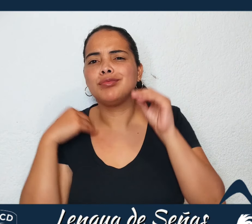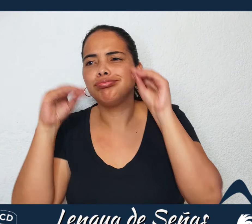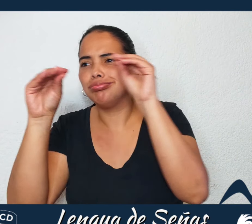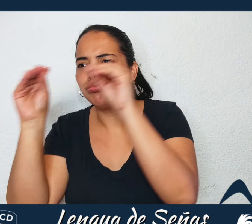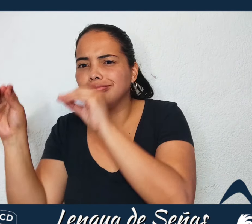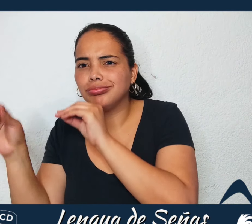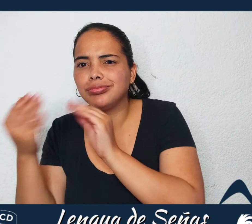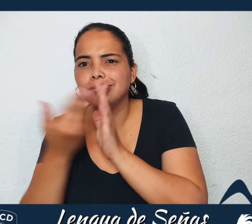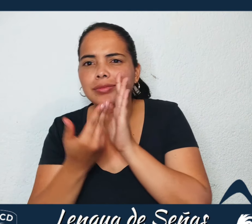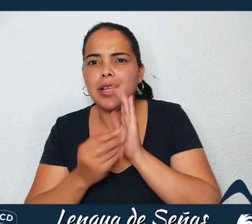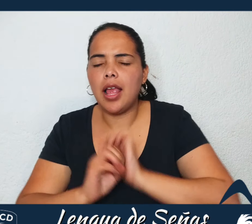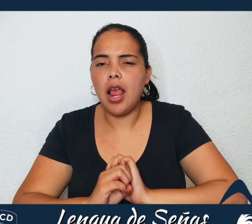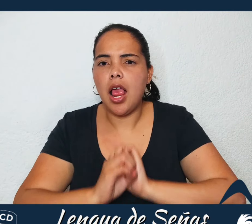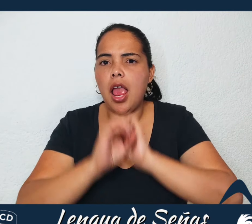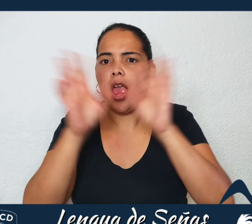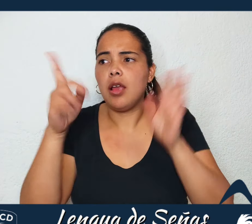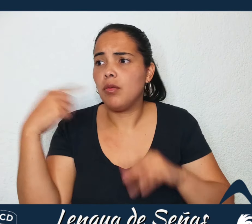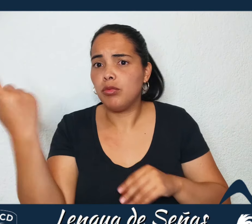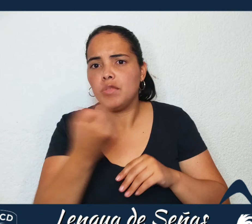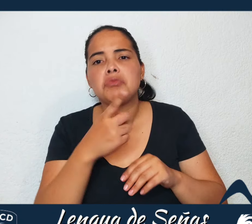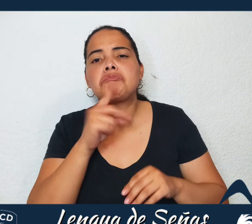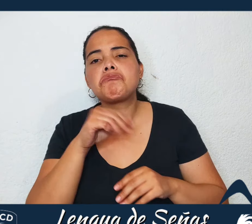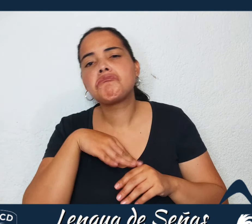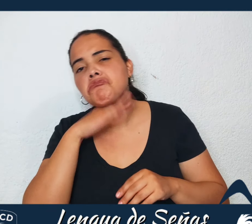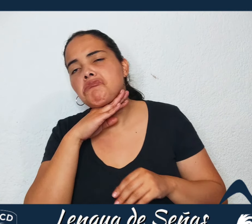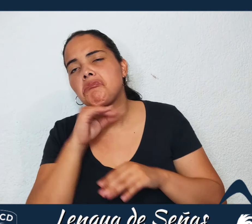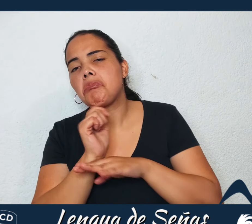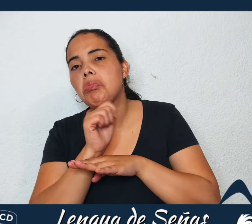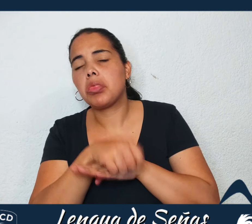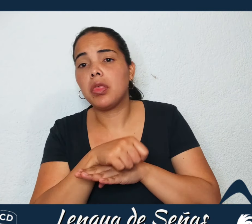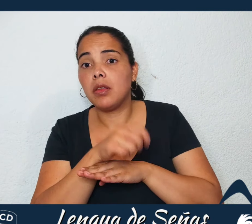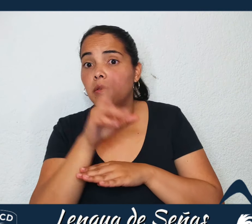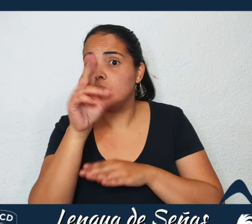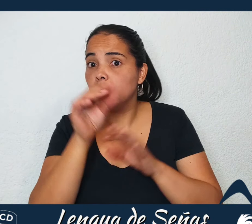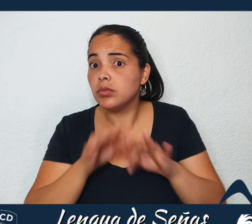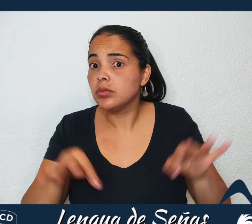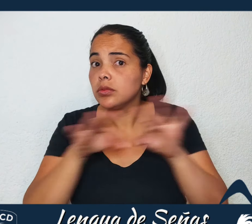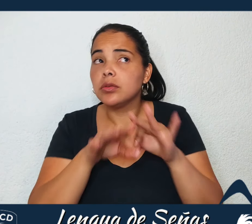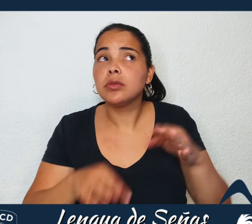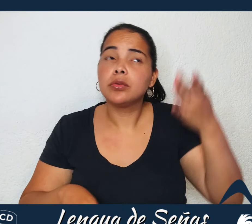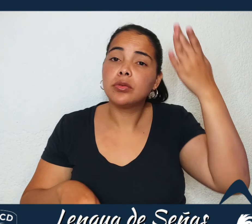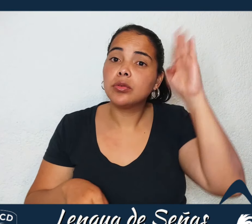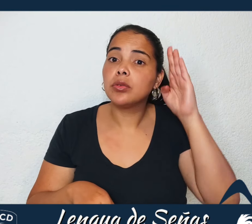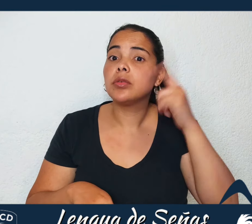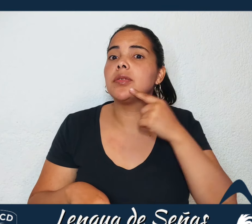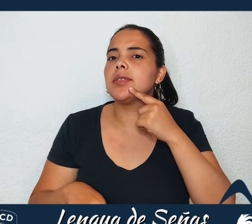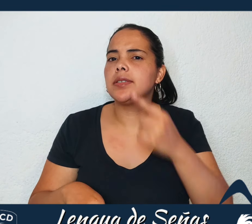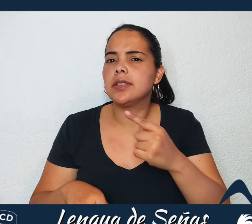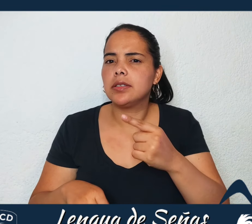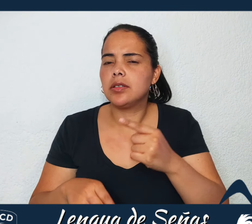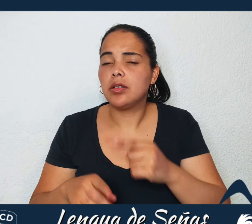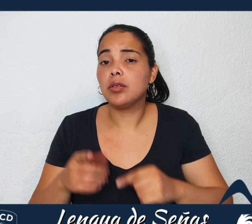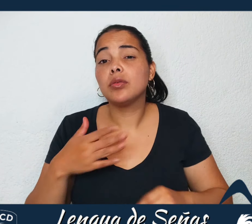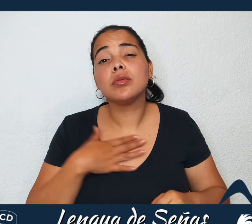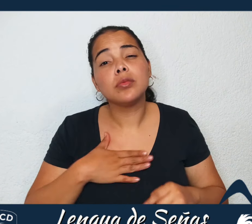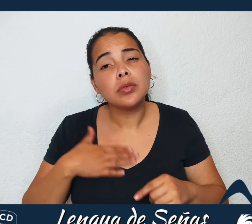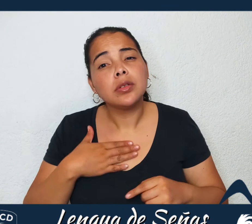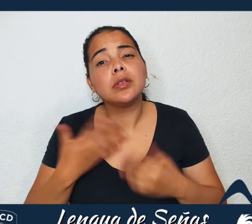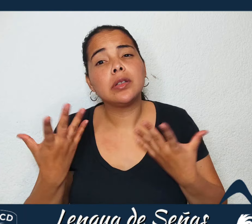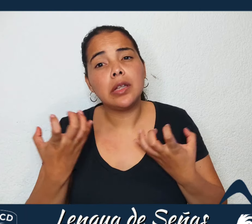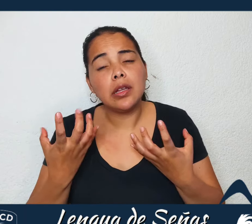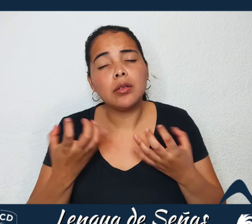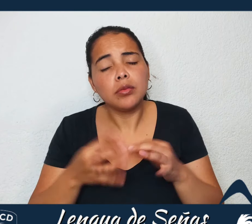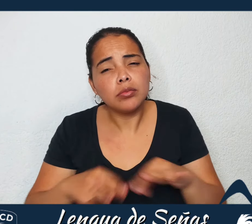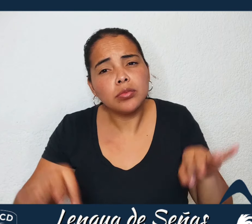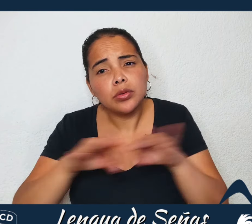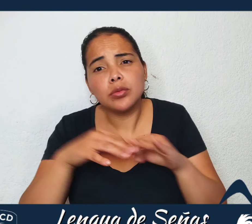buenas nuevas y cómo eso estaba basándose en las Escrituras. Él, hablándoles de esto, les dice, yo quiero recordarles